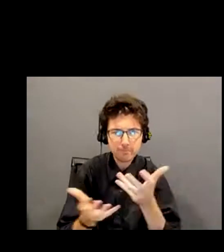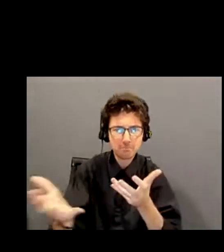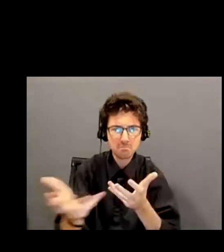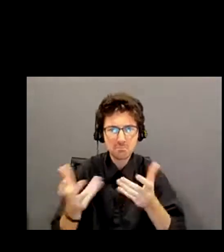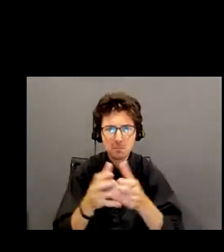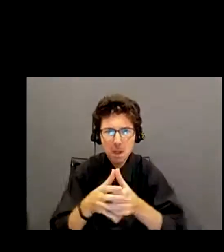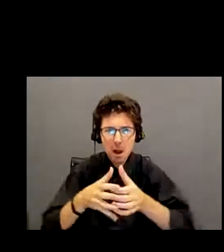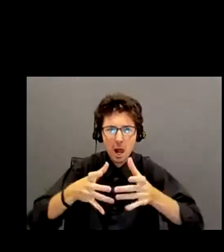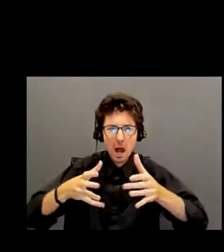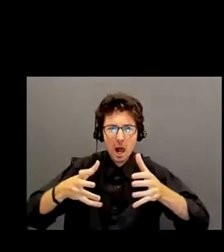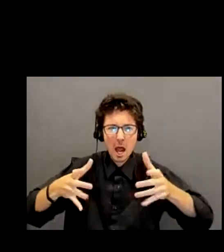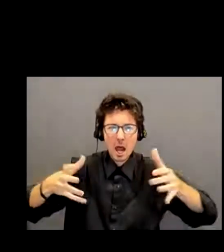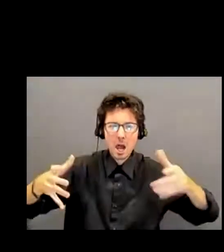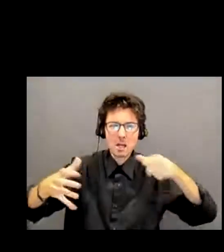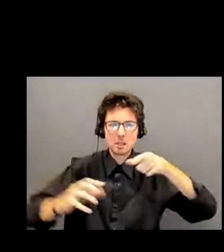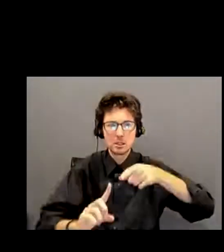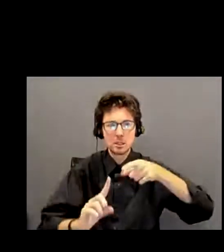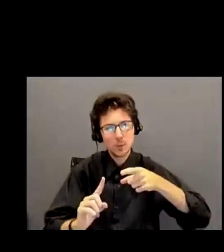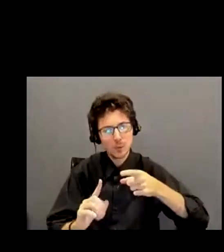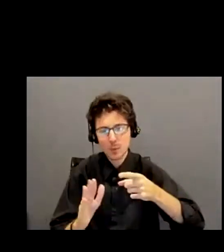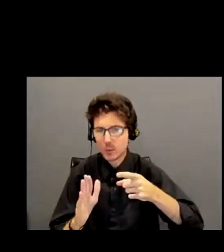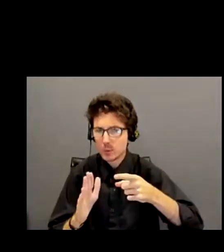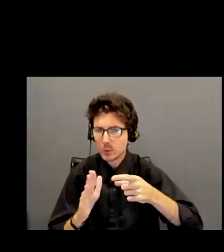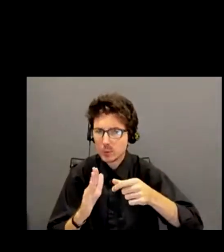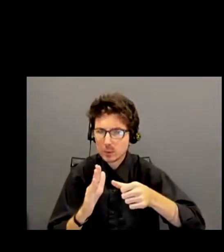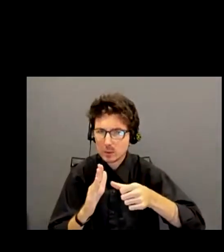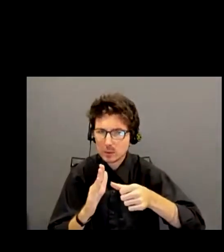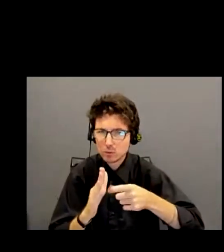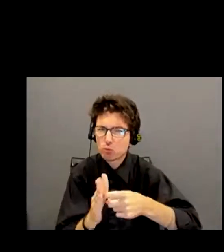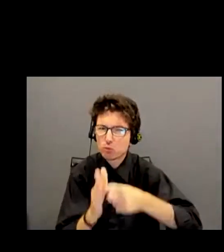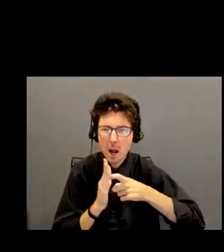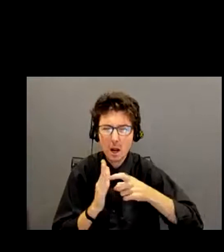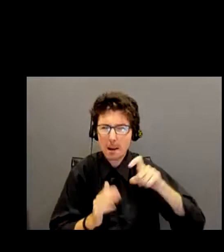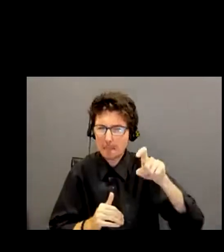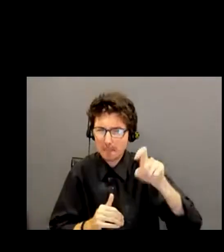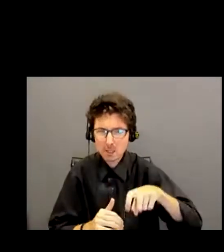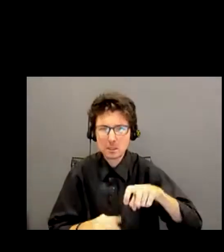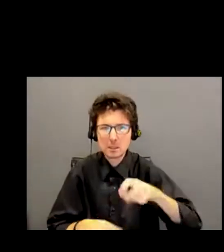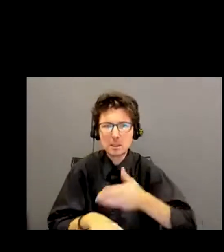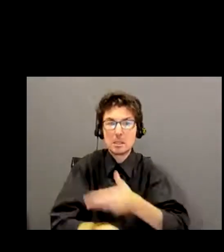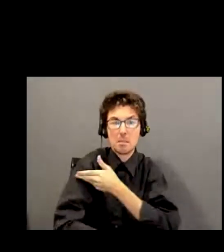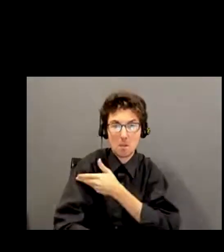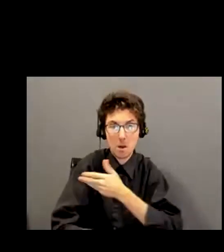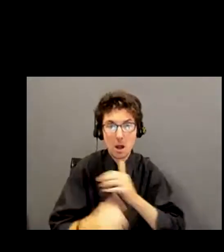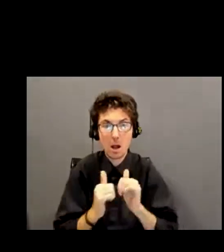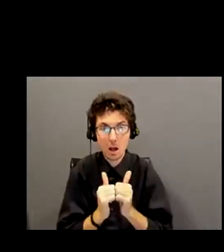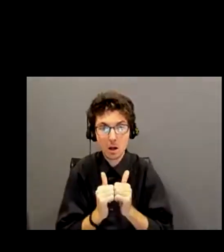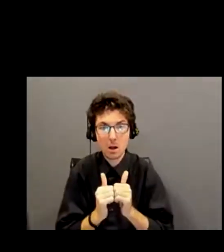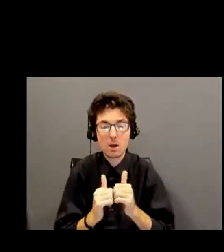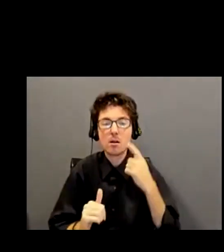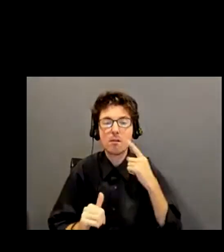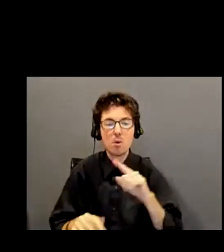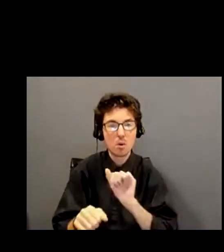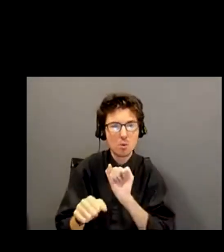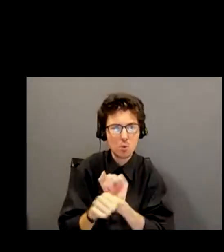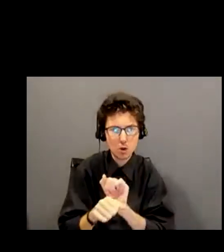internationale. Si je suis élue, je veillerai à ce que